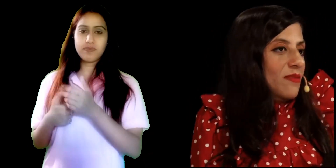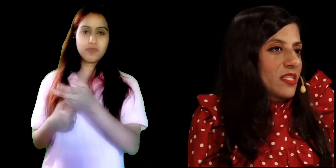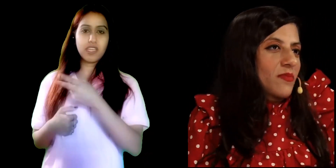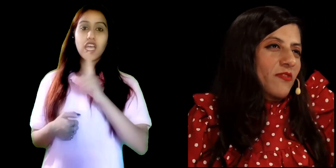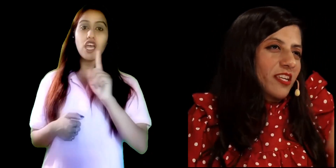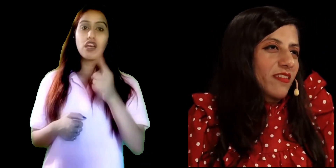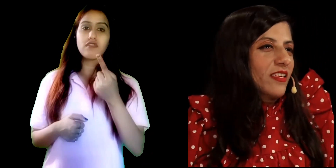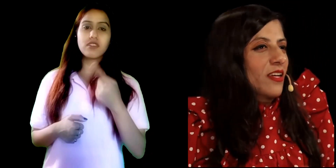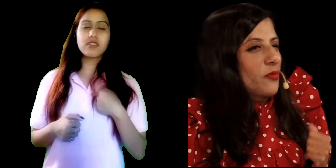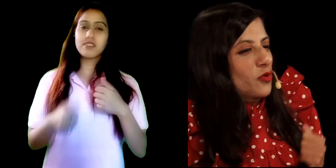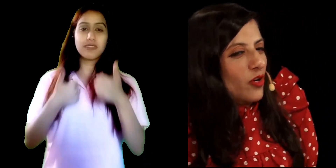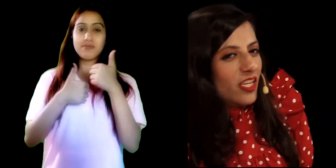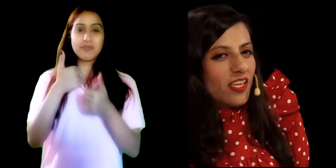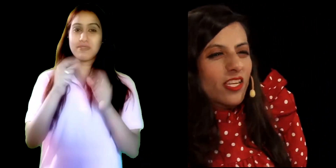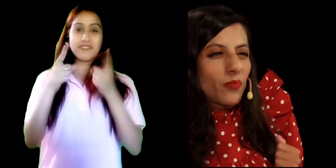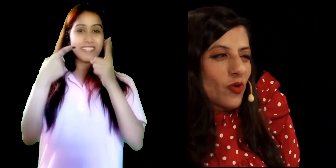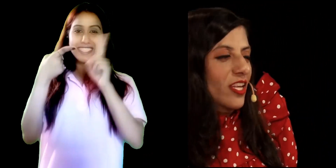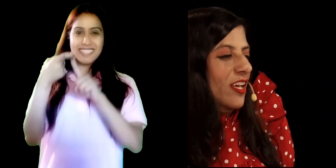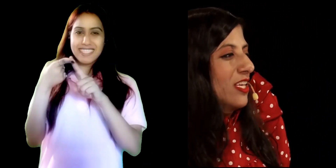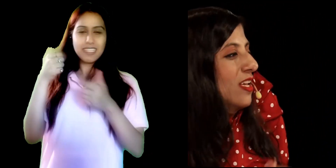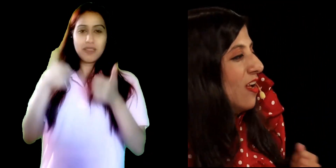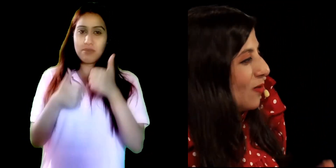मेंस के टाइम से मैं वेट कर रही थी कि अब तो ज्वाइनिंग